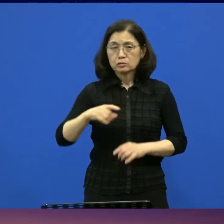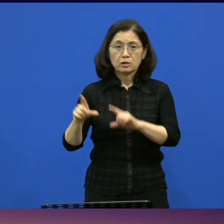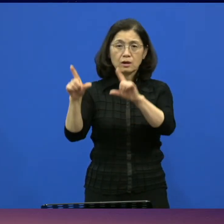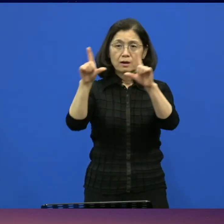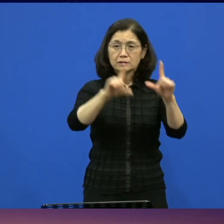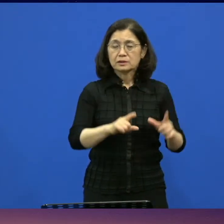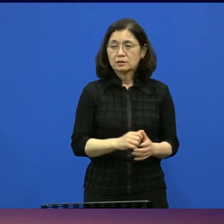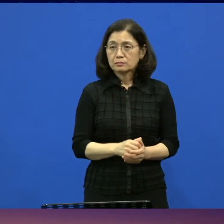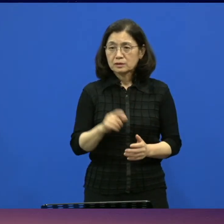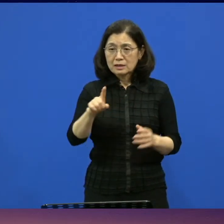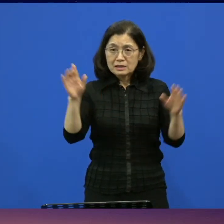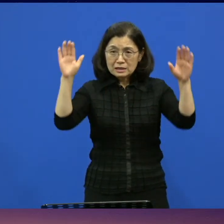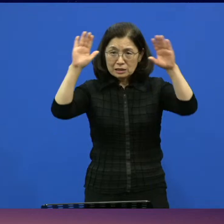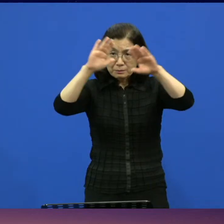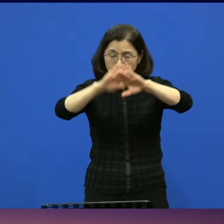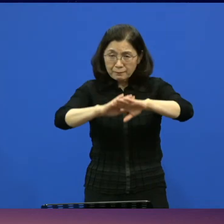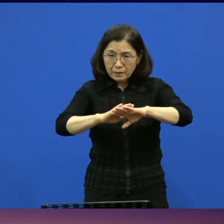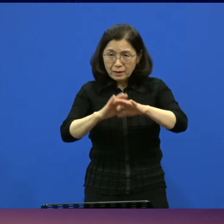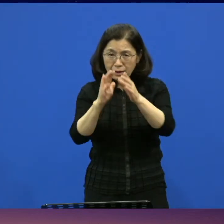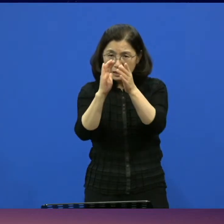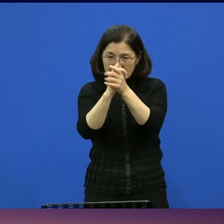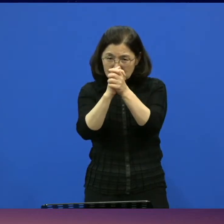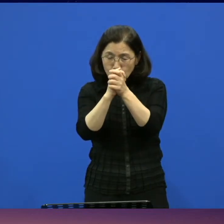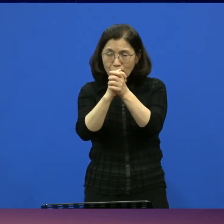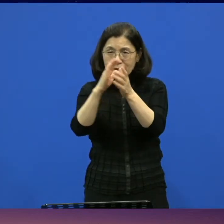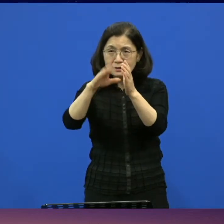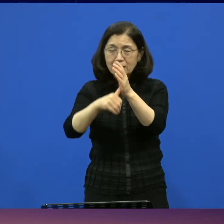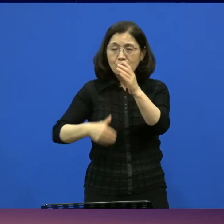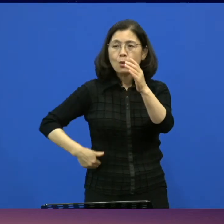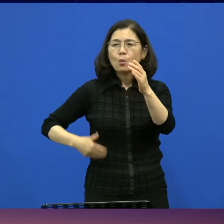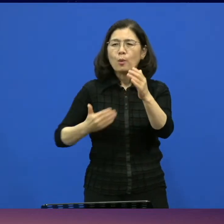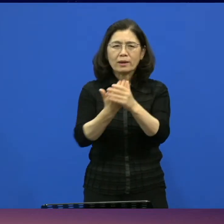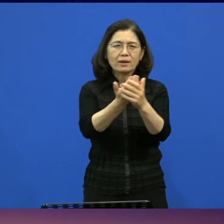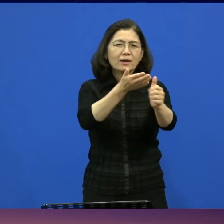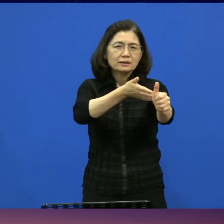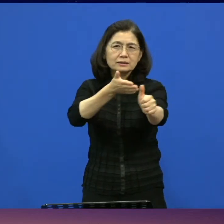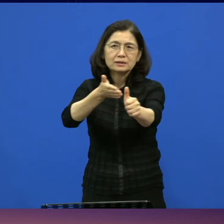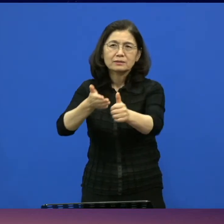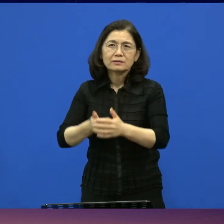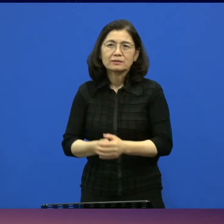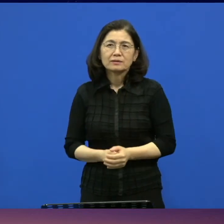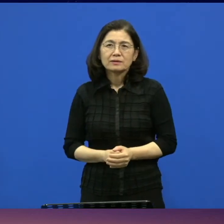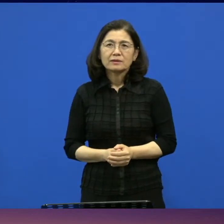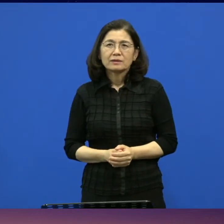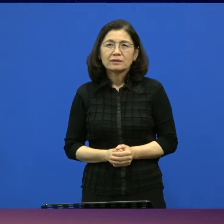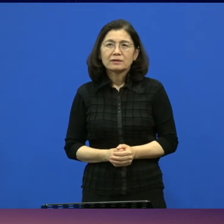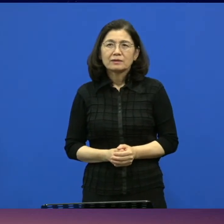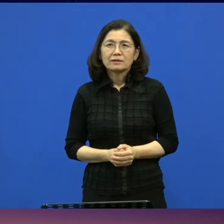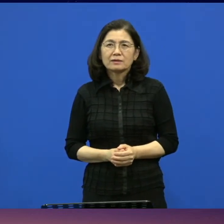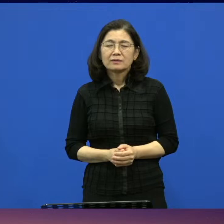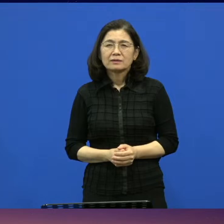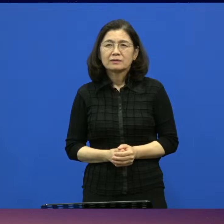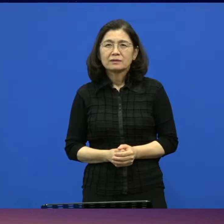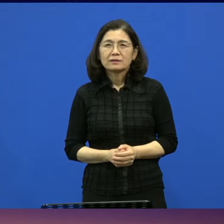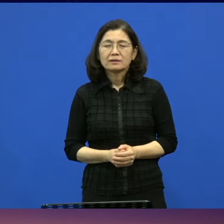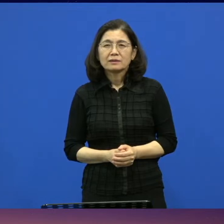오늘 이 밤에 여러분들 기도할 때 회개할 일이 있으면 이거 가지고 회개하셔야 돼요. 별거 아닌 거 가지고 내가 교만을 떨었던 거.